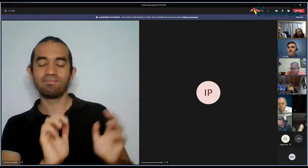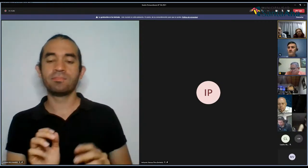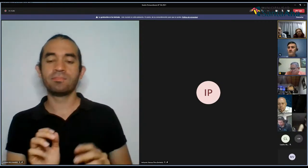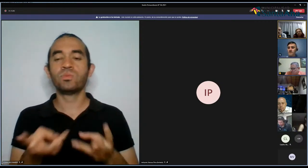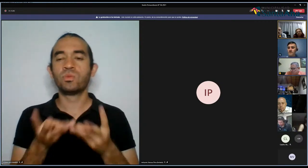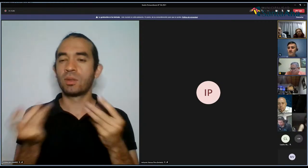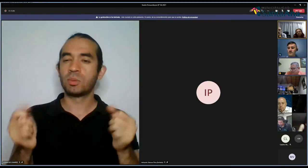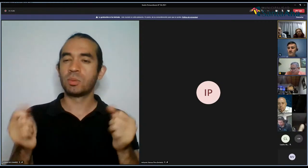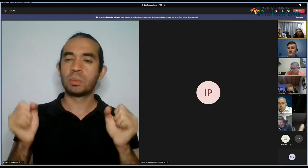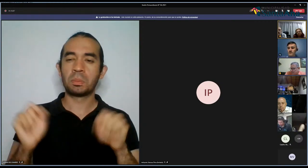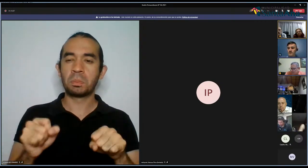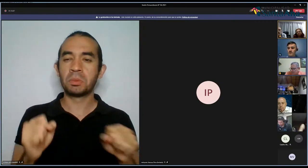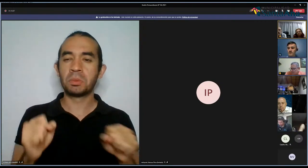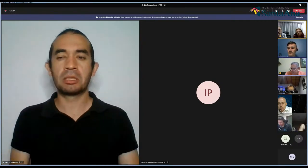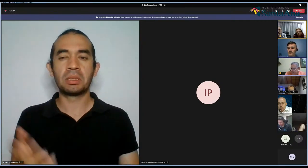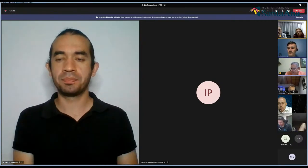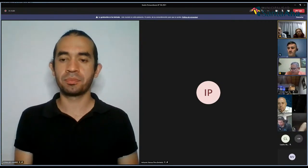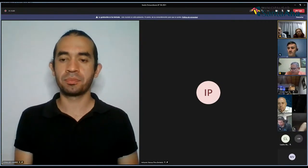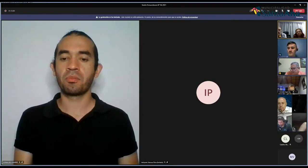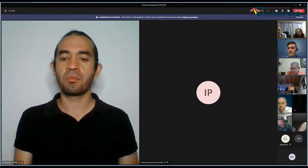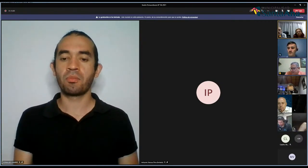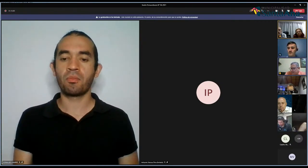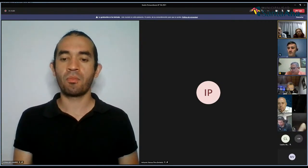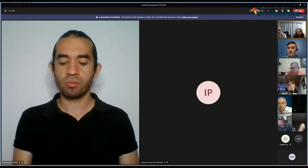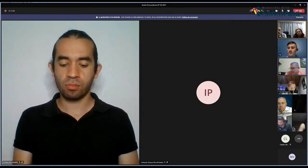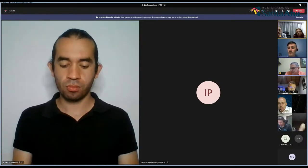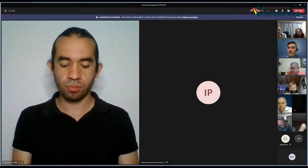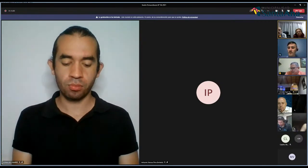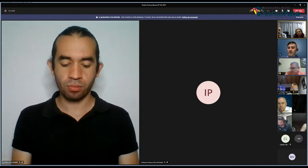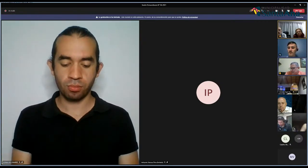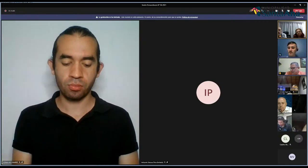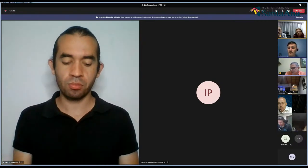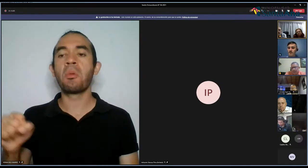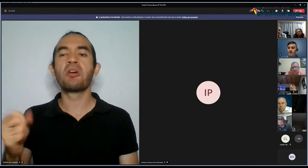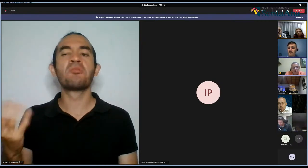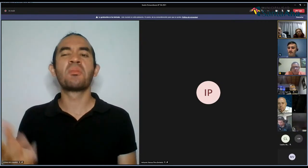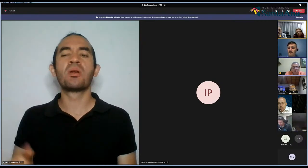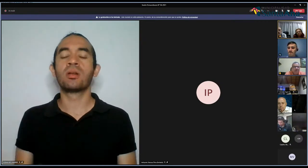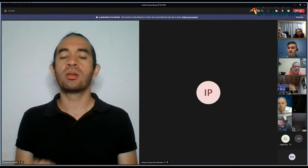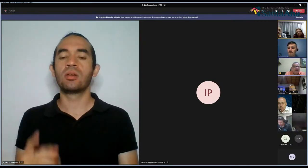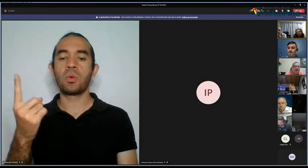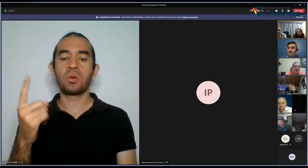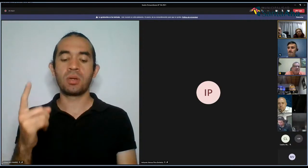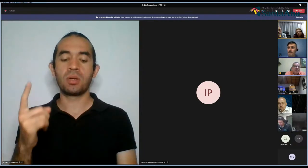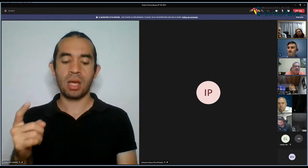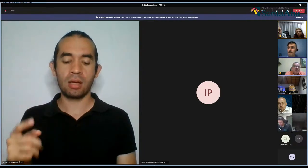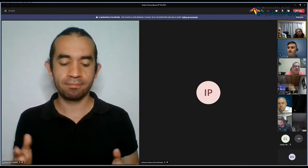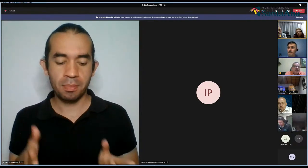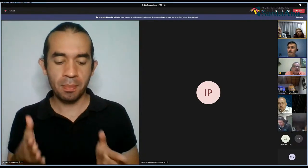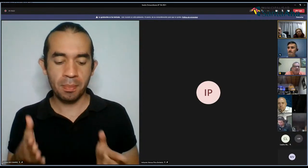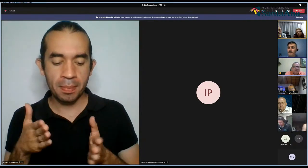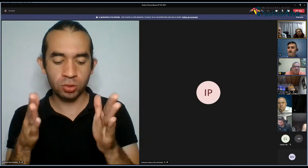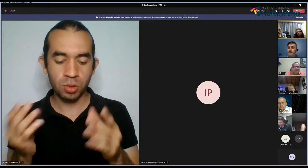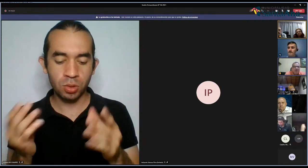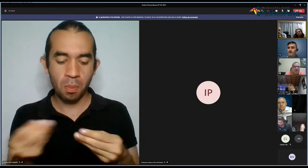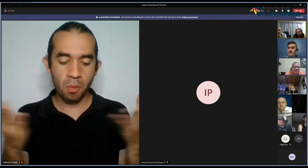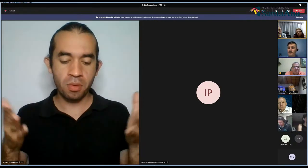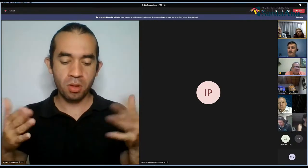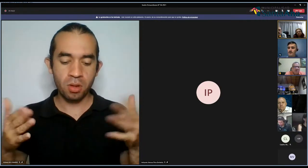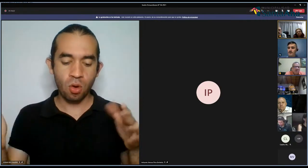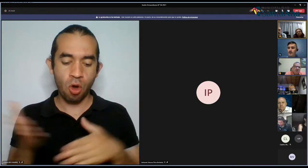que nosotros podríamos ingresar ahí es que sea se realice una servidumbre en estas en esas propiedades